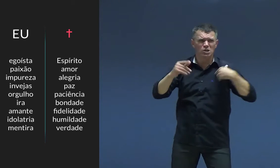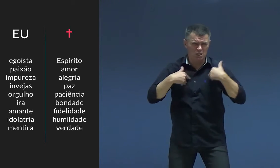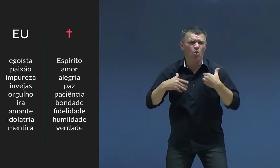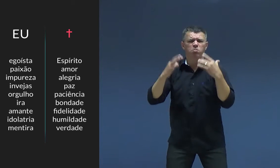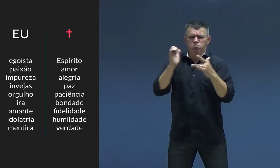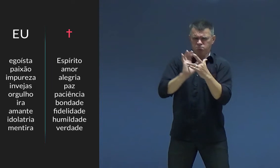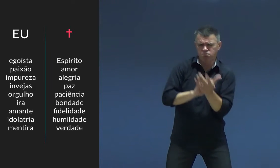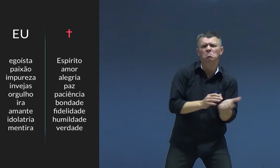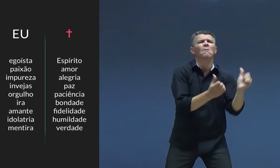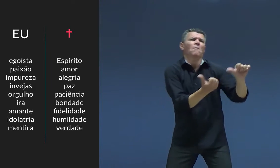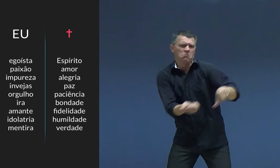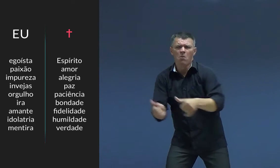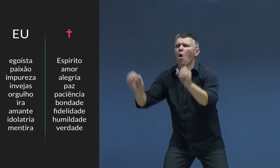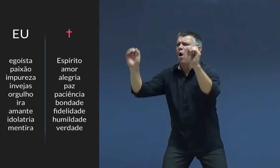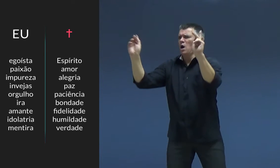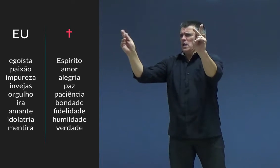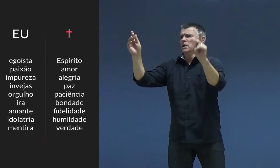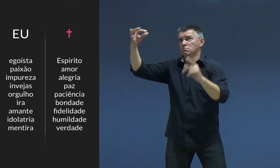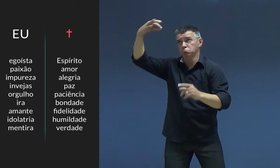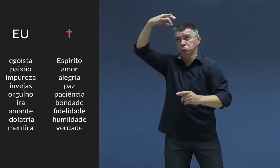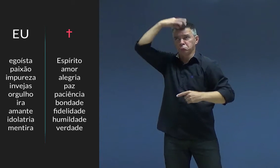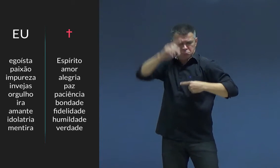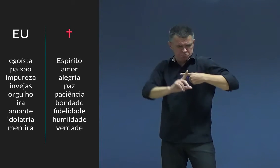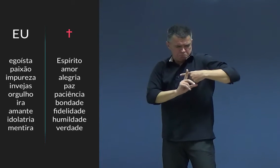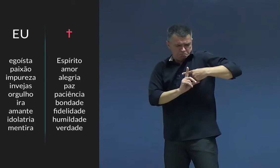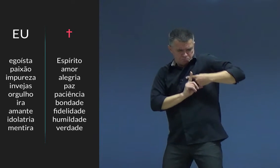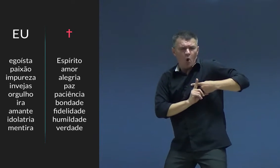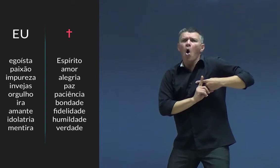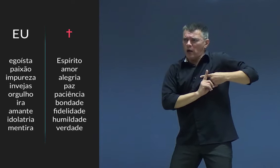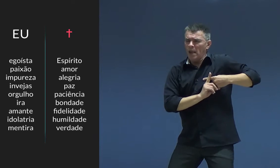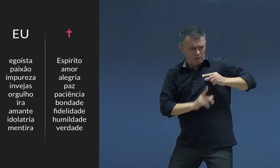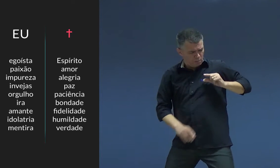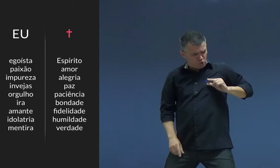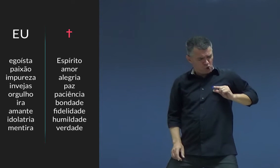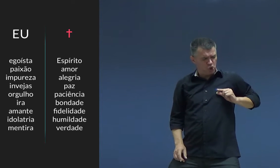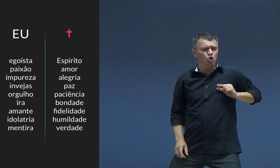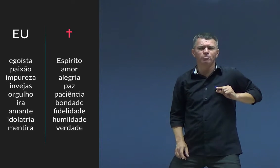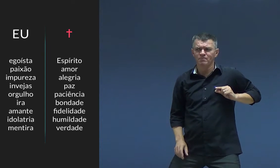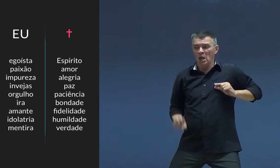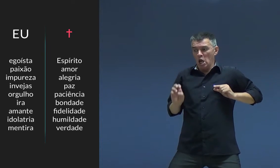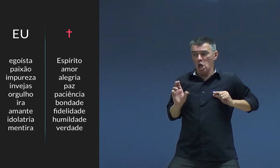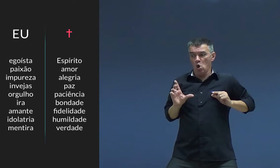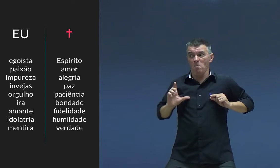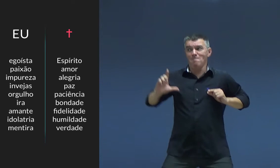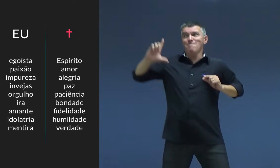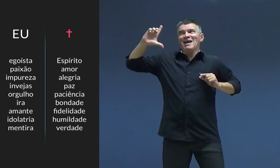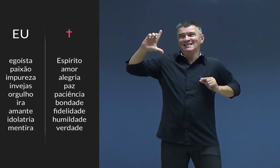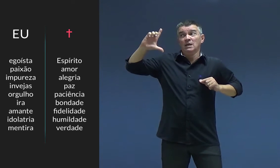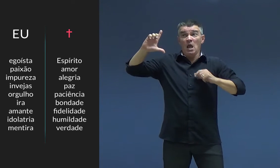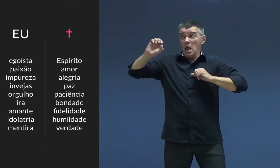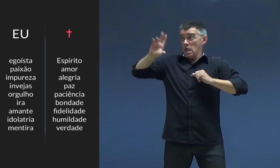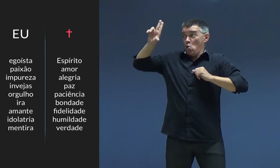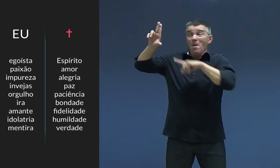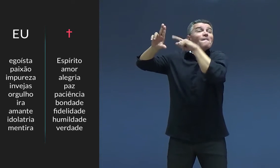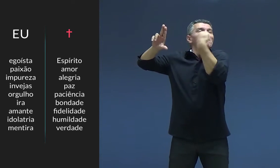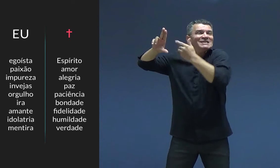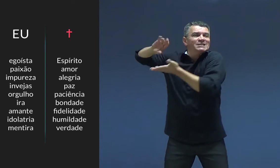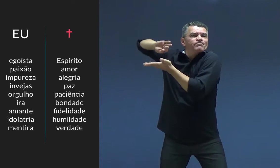né? Não, mas eu já sei que é Jesus, já batizei, eu tenho Espírito, eu tenho a cruz ali pequenininha. O meu eu é maior,